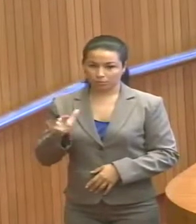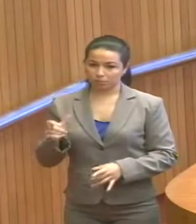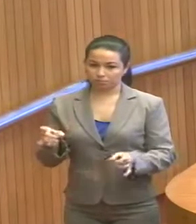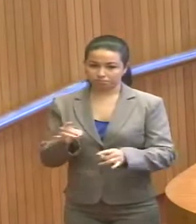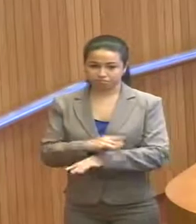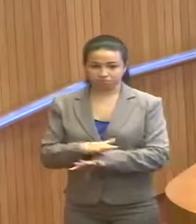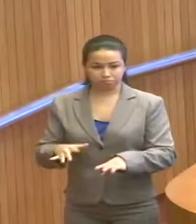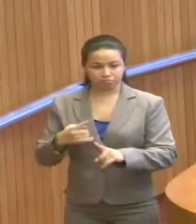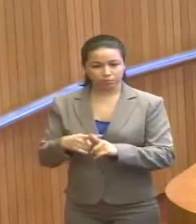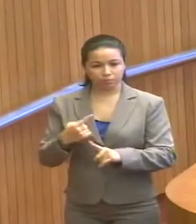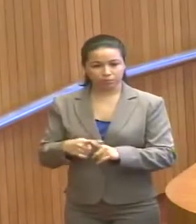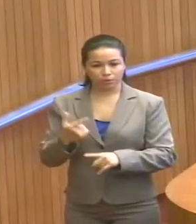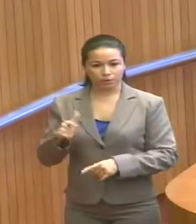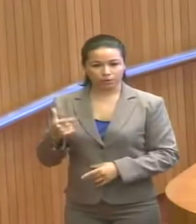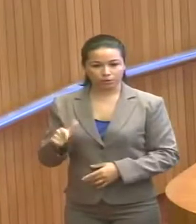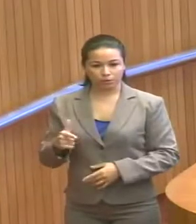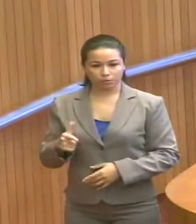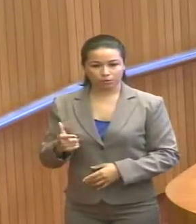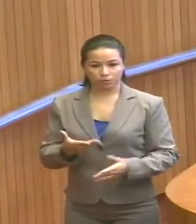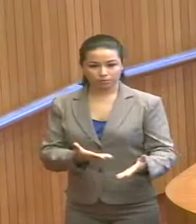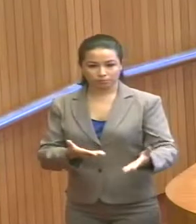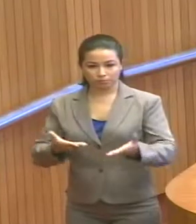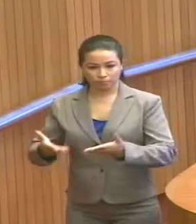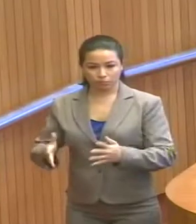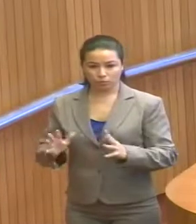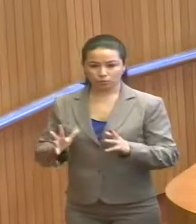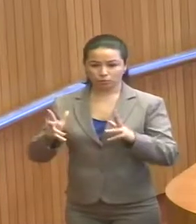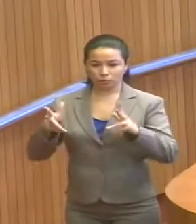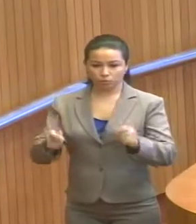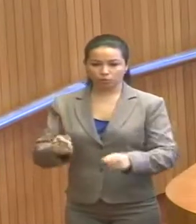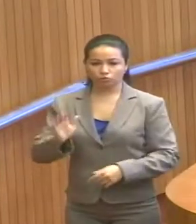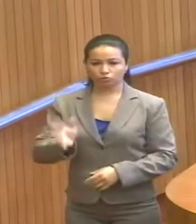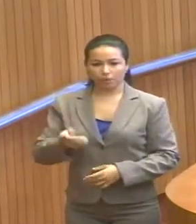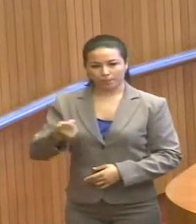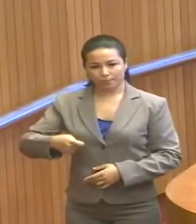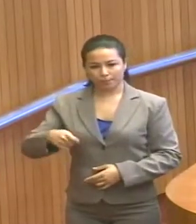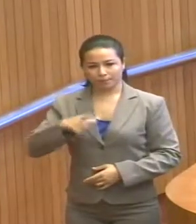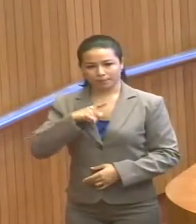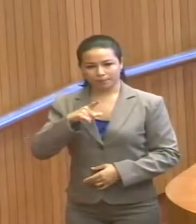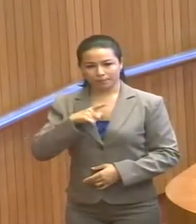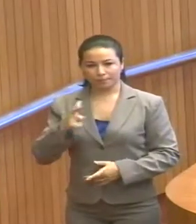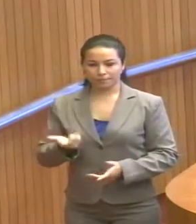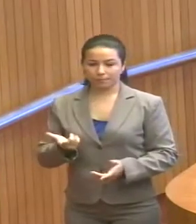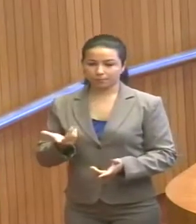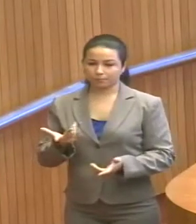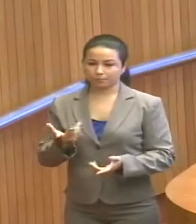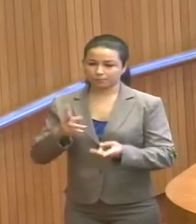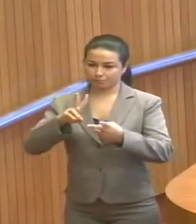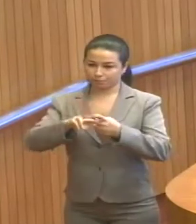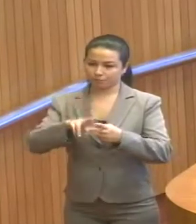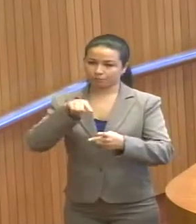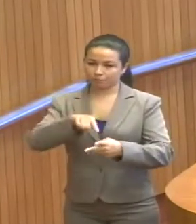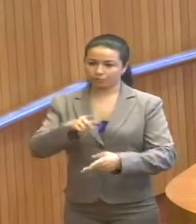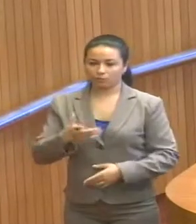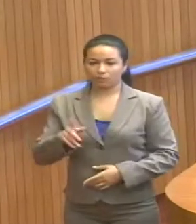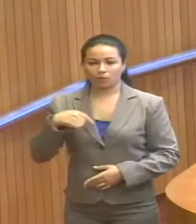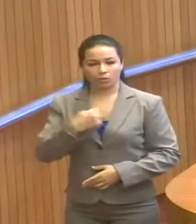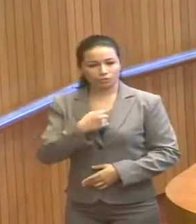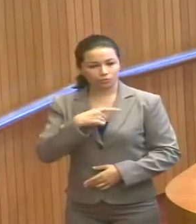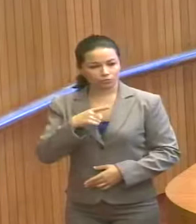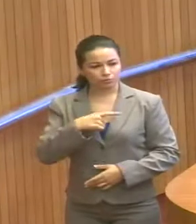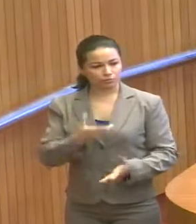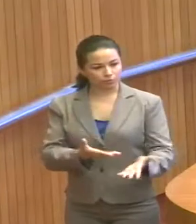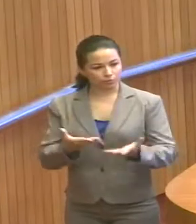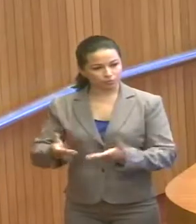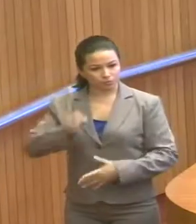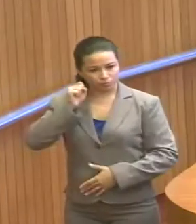inconcluso, porque não houve a visita plena como deveria haver no sistema prisional. O que nós tivemos com a vinda dos